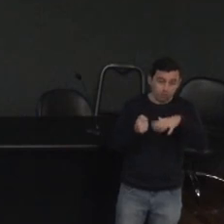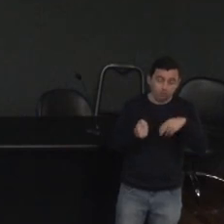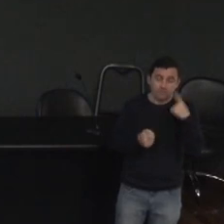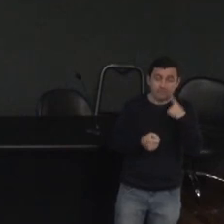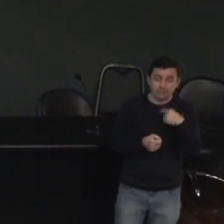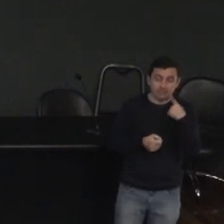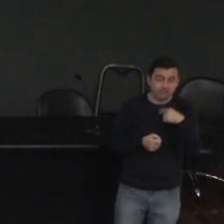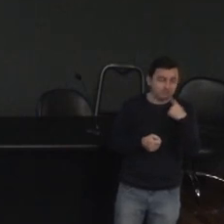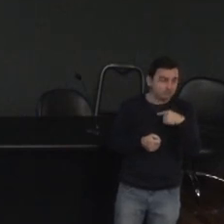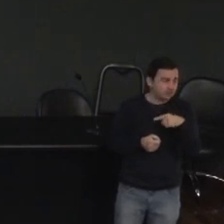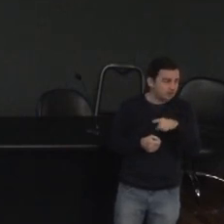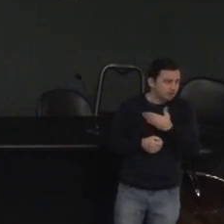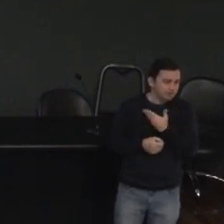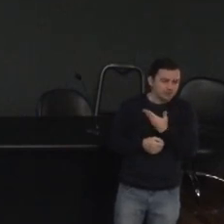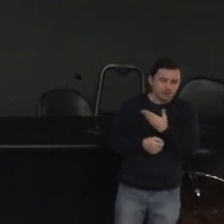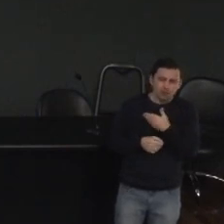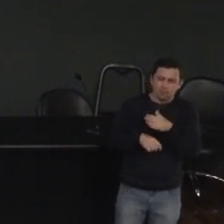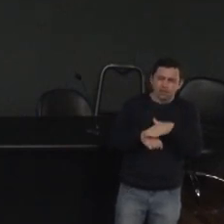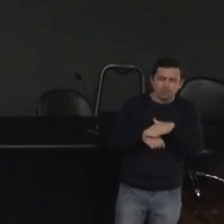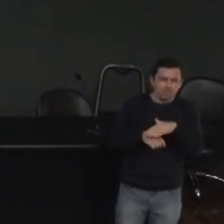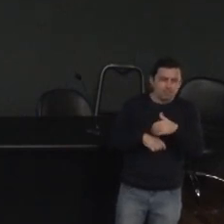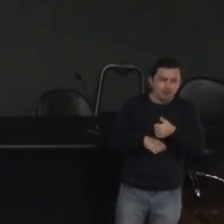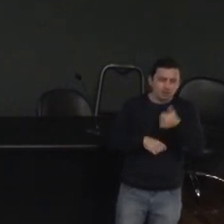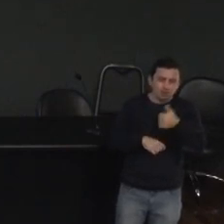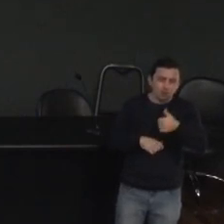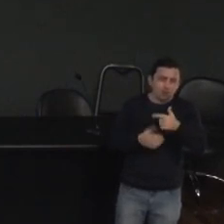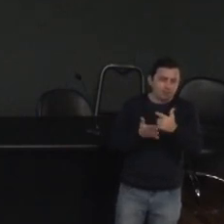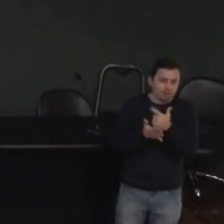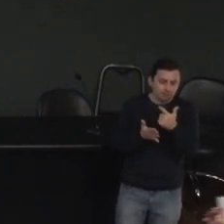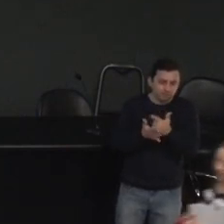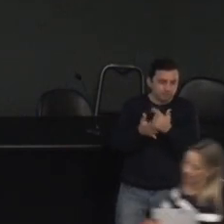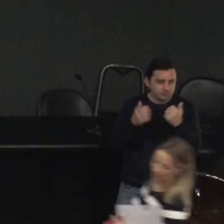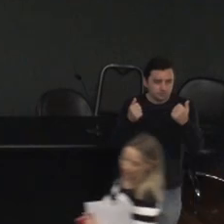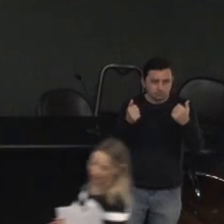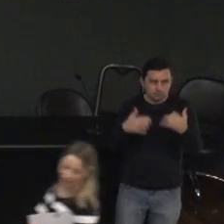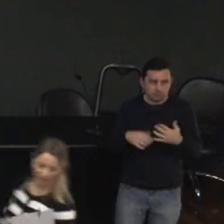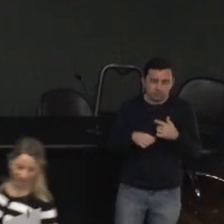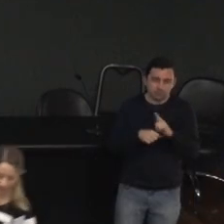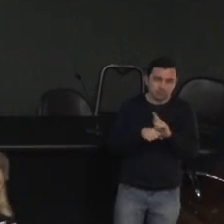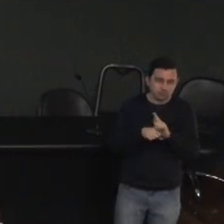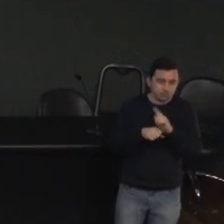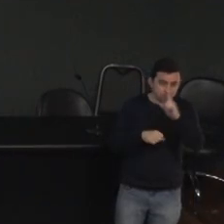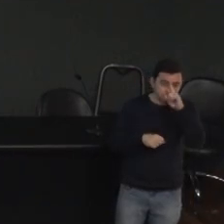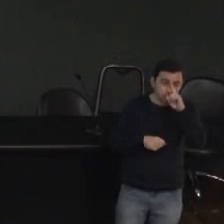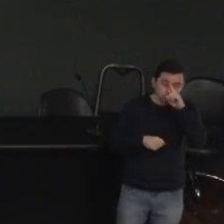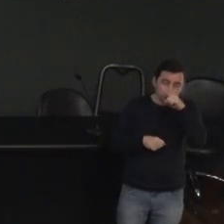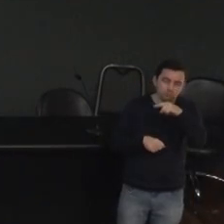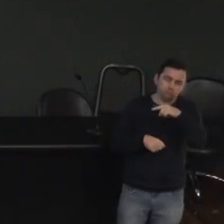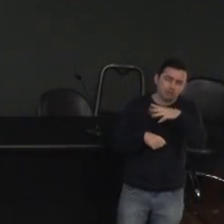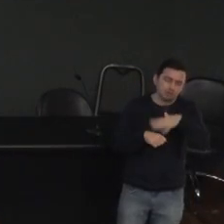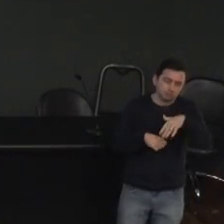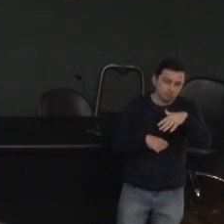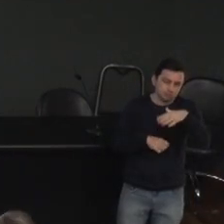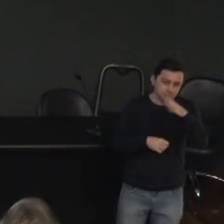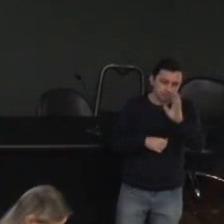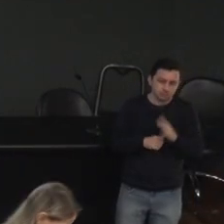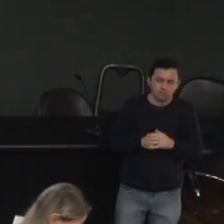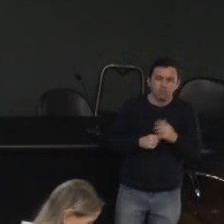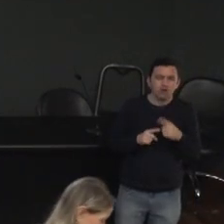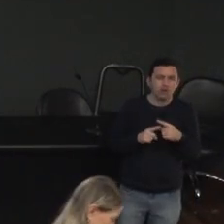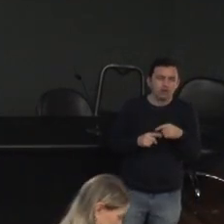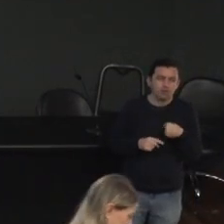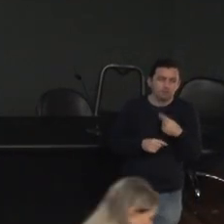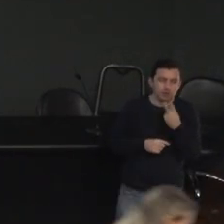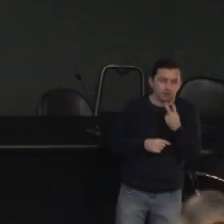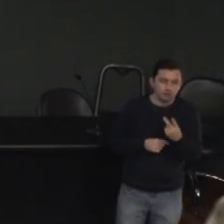é um grande amigo e ele tem na minha opinião melhor livro sobre gestão de riscos do país e Mas por que que eu falo dele porque